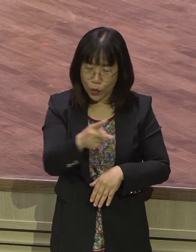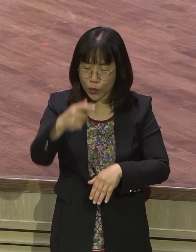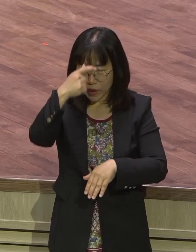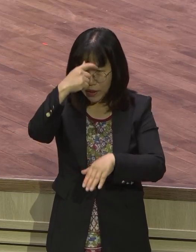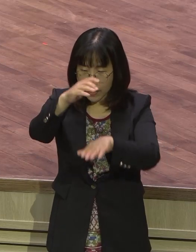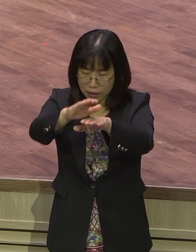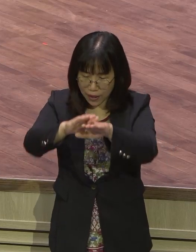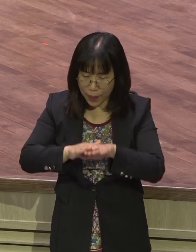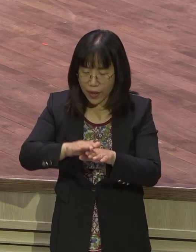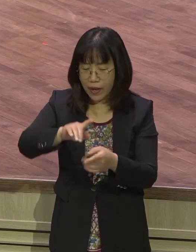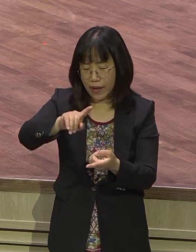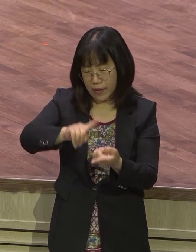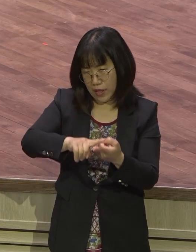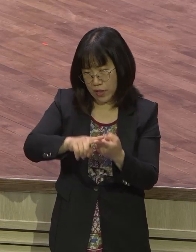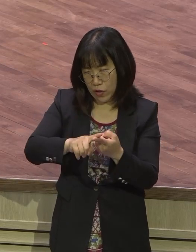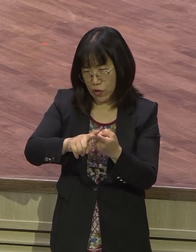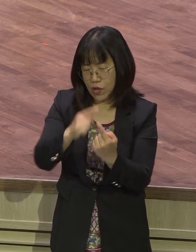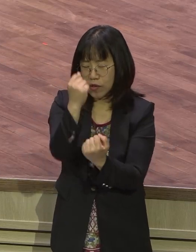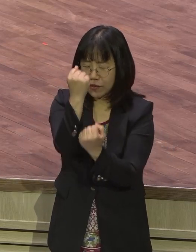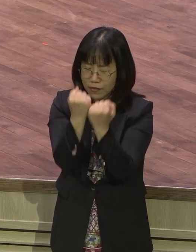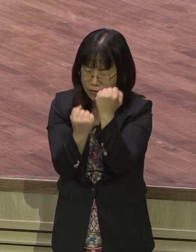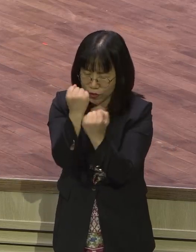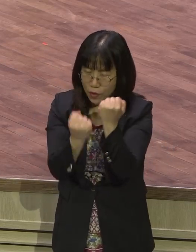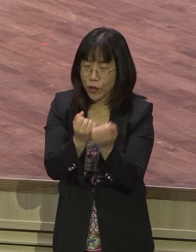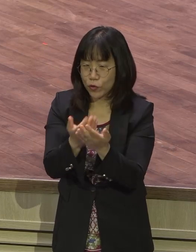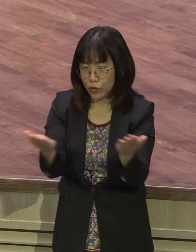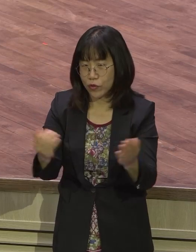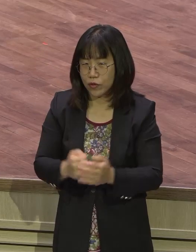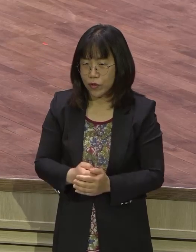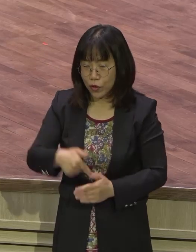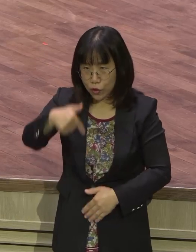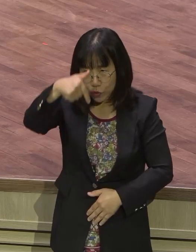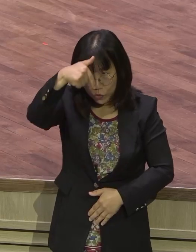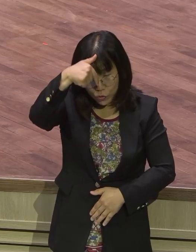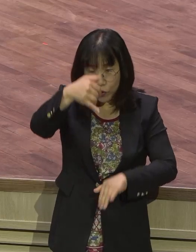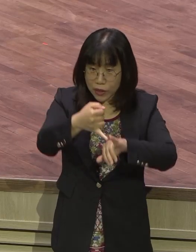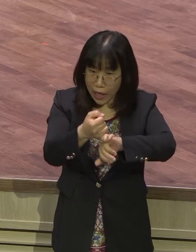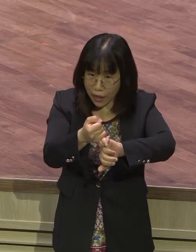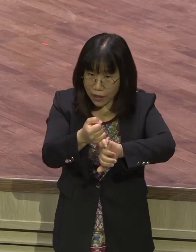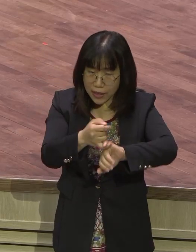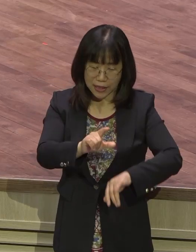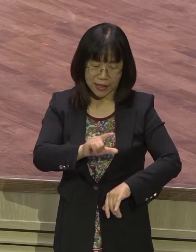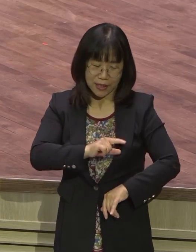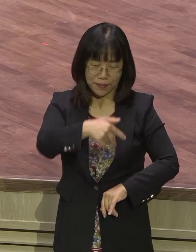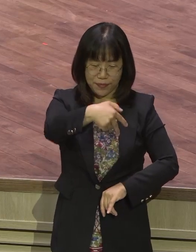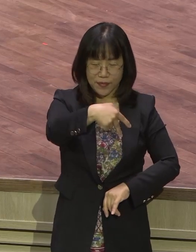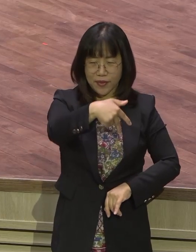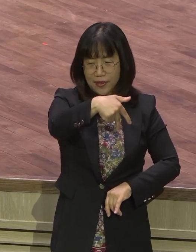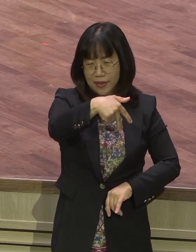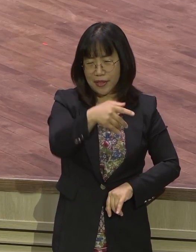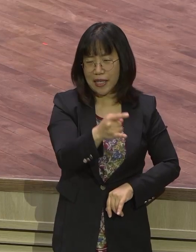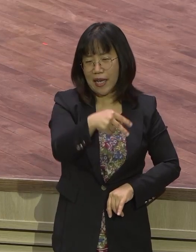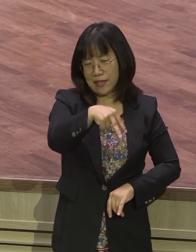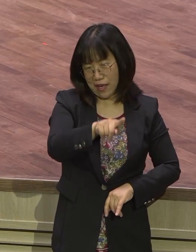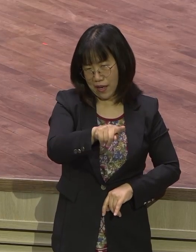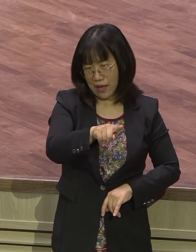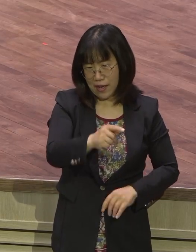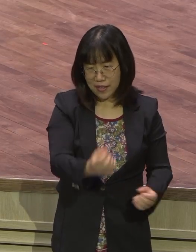시작한 거예요. 제사를 어떻게 드려라. 구약되는 제사고 신약계는 예배예요. 그러니까 구약되는 제사인데